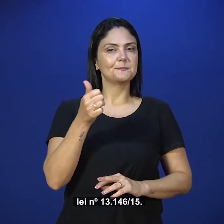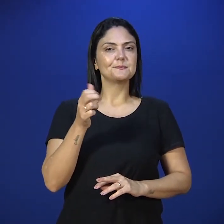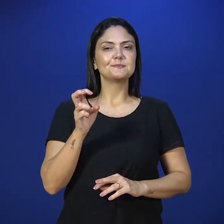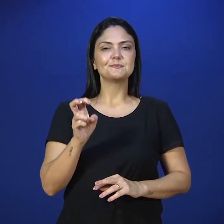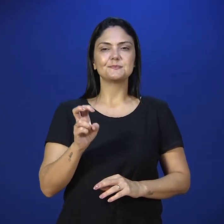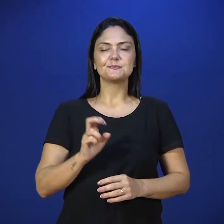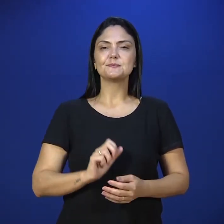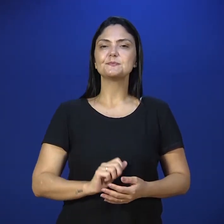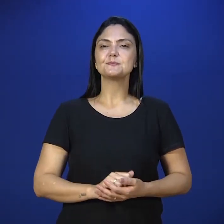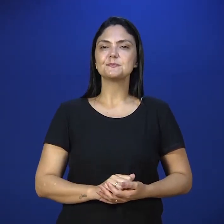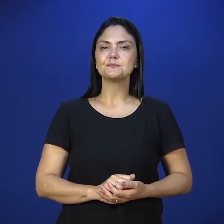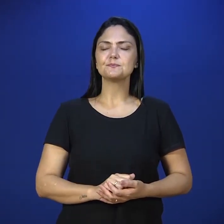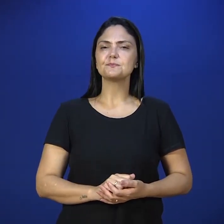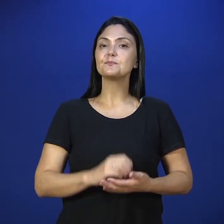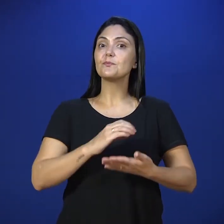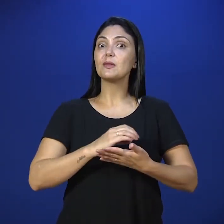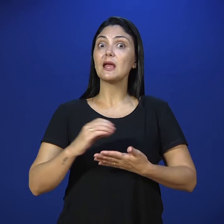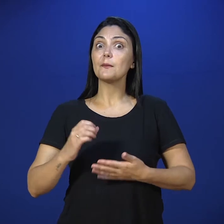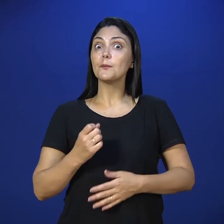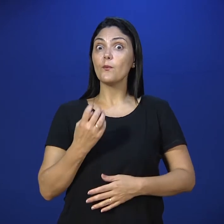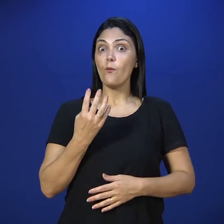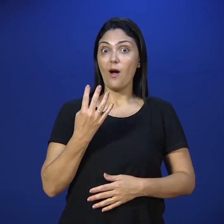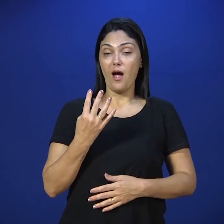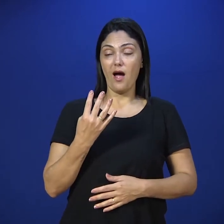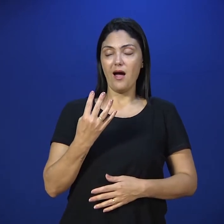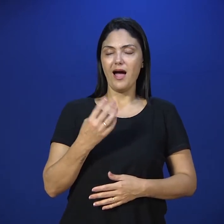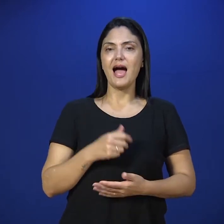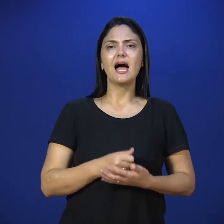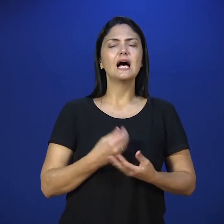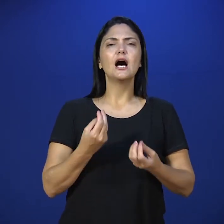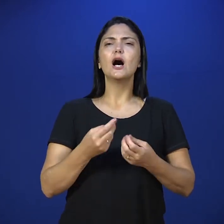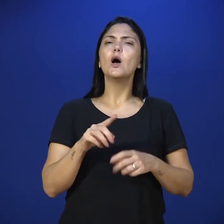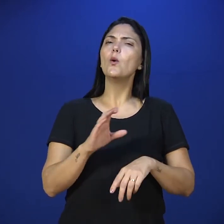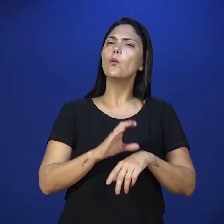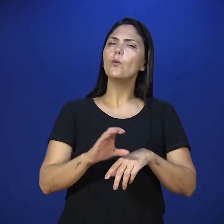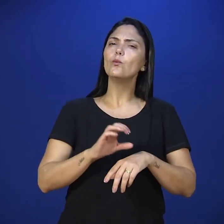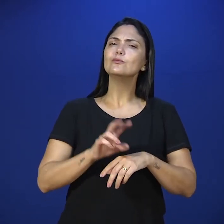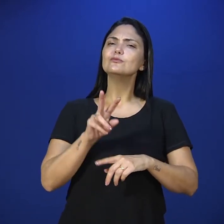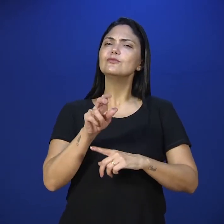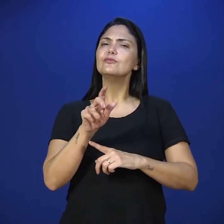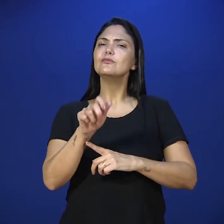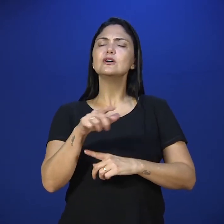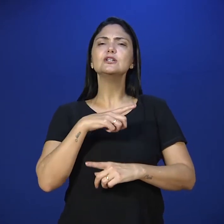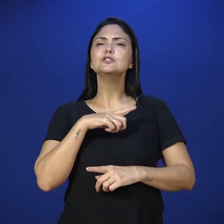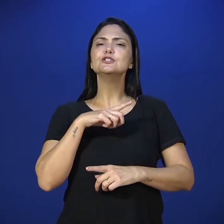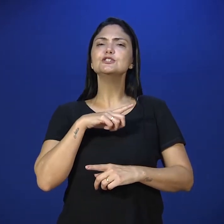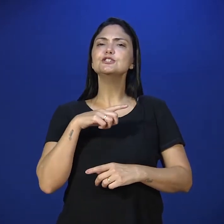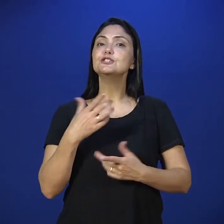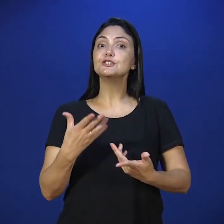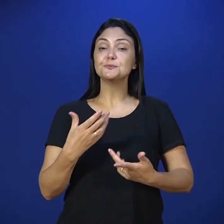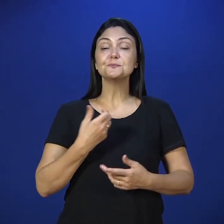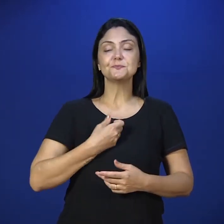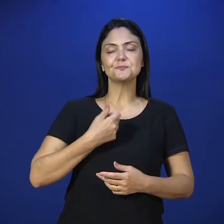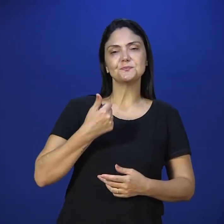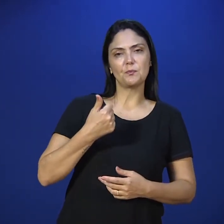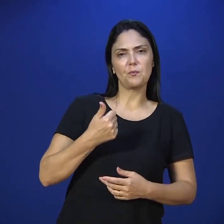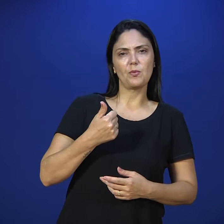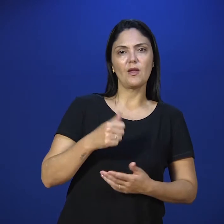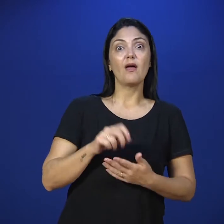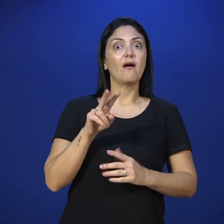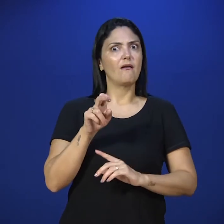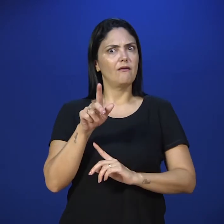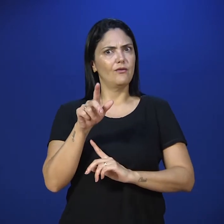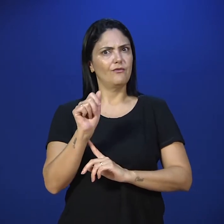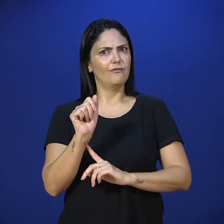13.146/15. Capítulo 4. Do curso e vagas ofertadas. 1. As